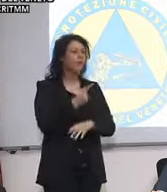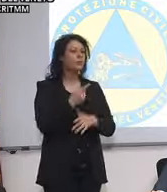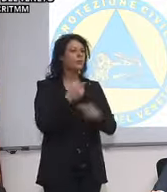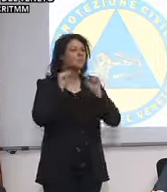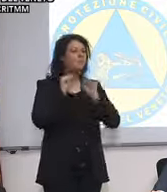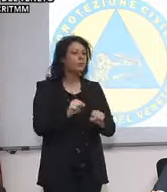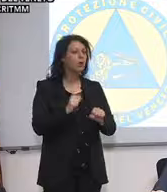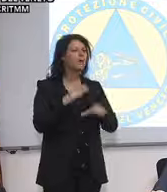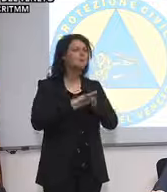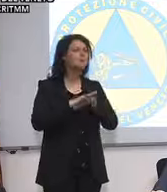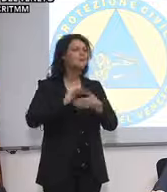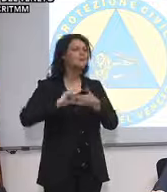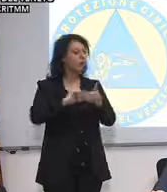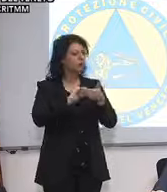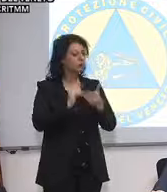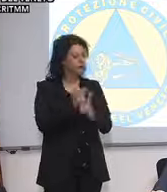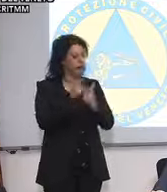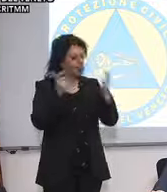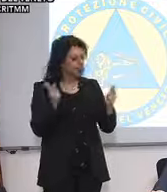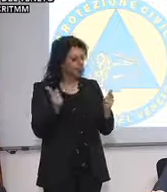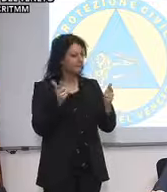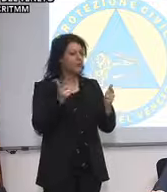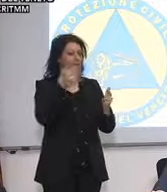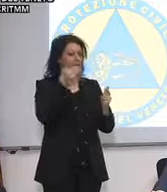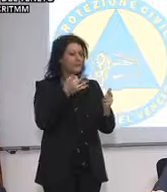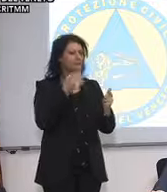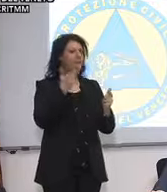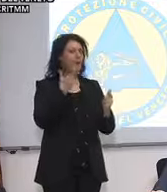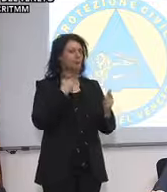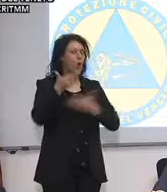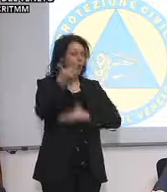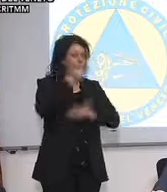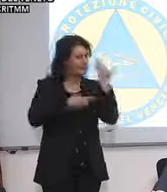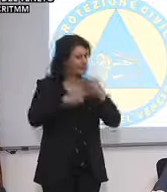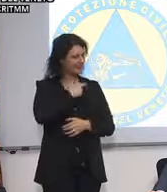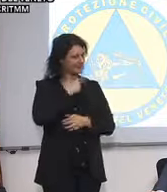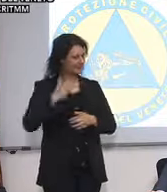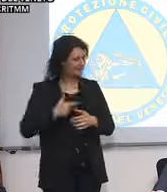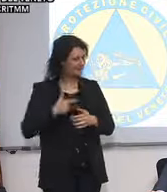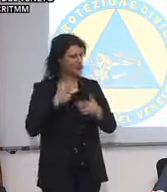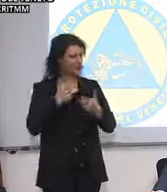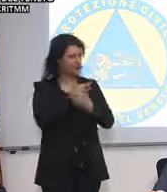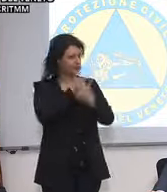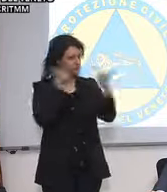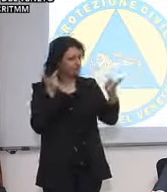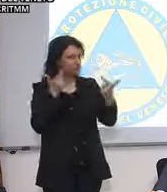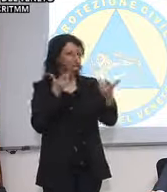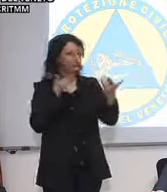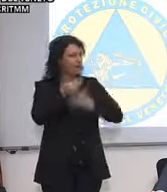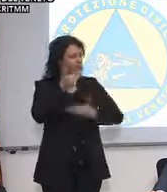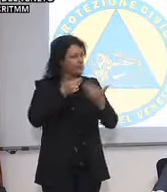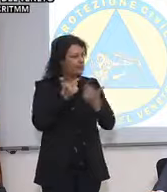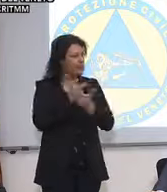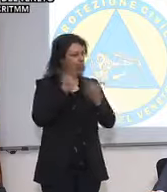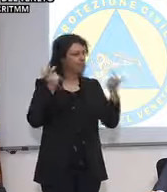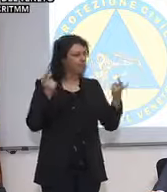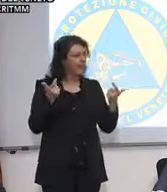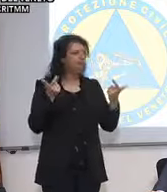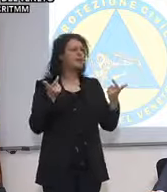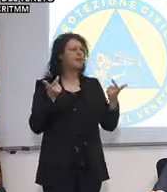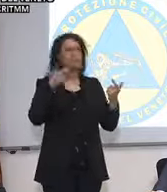penso magari anche ad una collaborazione maggiore con i sindaci, ovvero una buona situation nei loro confronti, cioè davvero